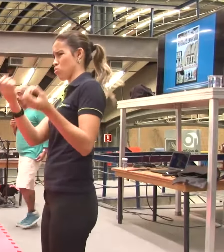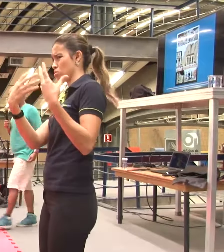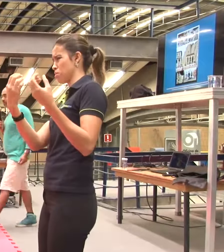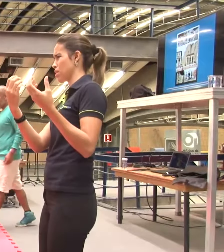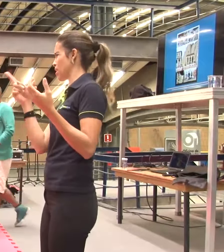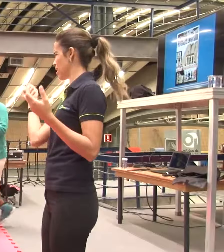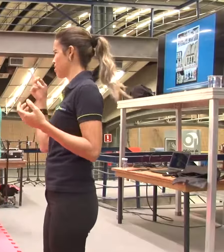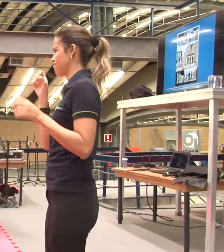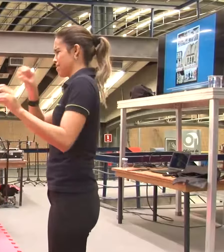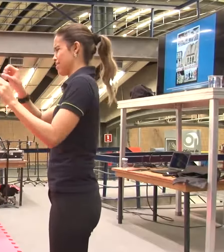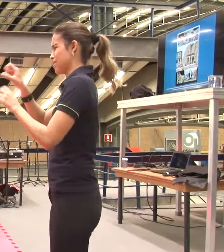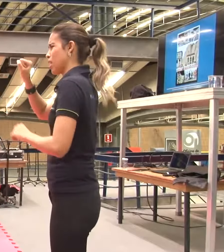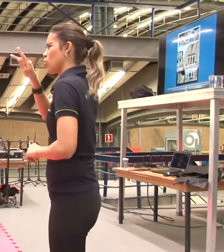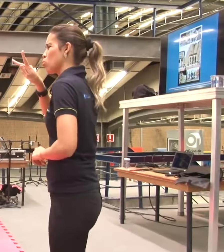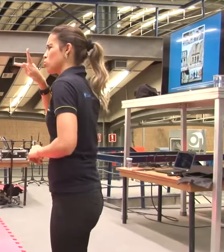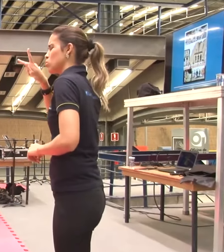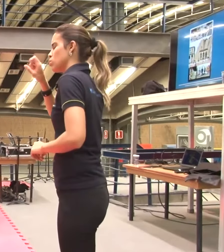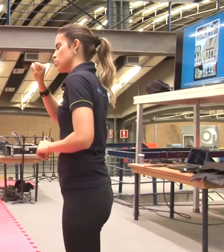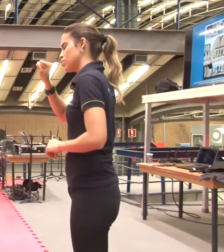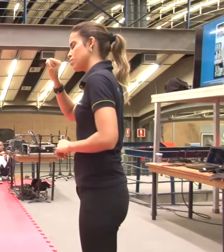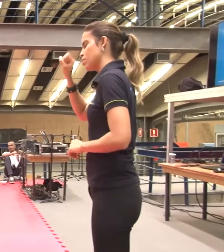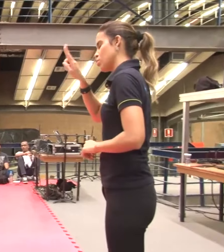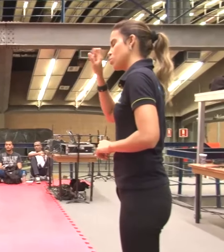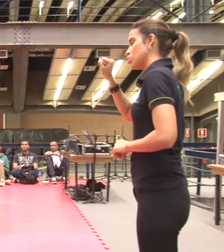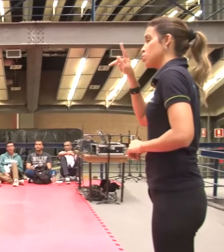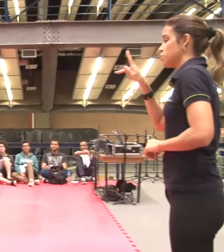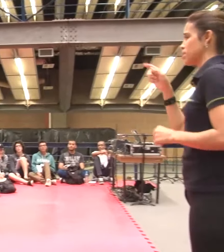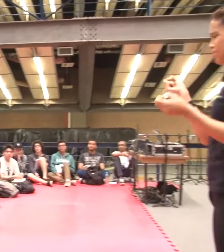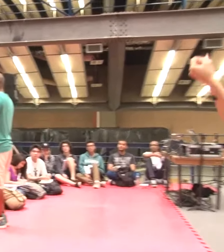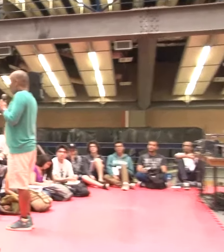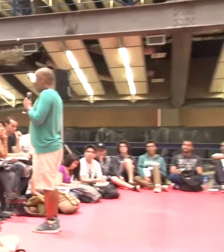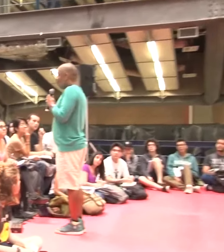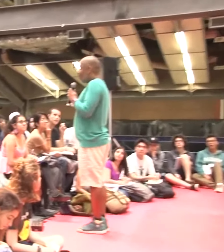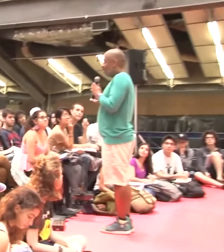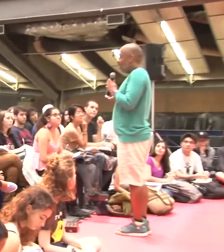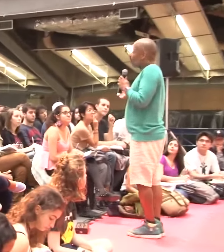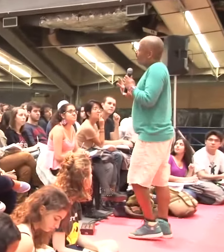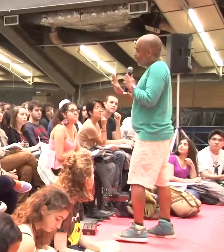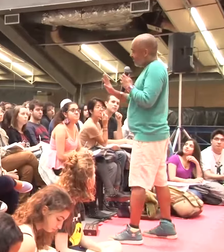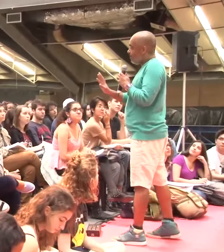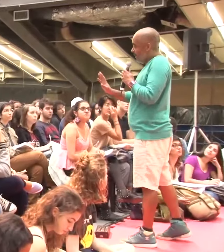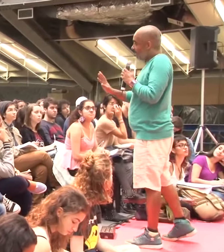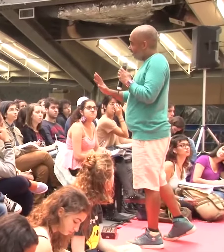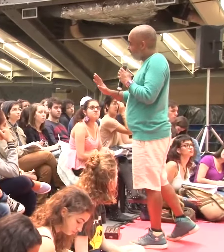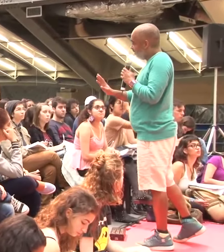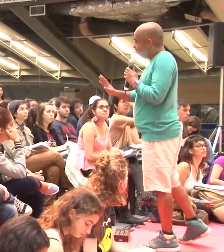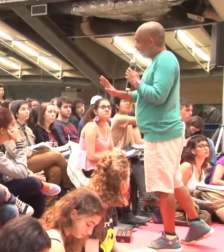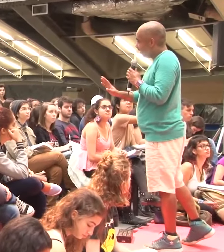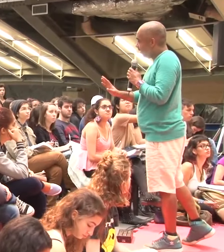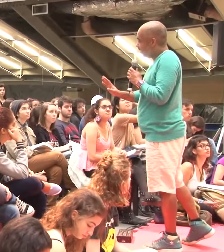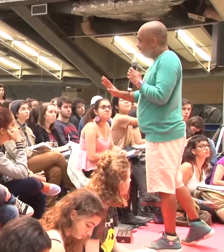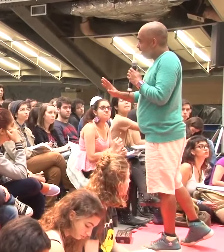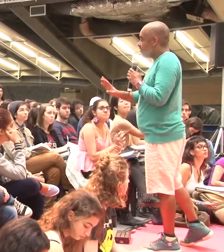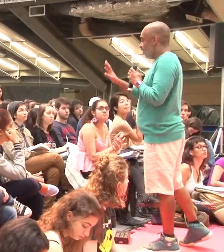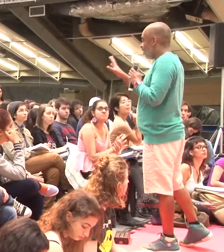de quadrinhos. Qual o problema? Qual o problema no quadrinho? Não dá para ler quadrinho a vida inteira,